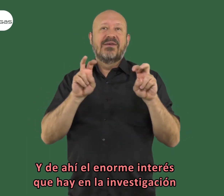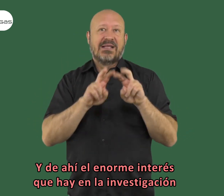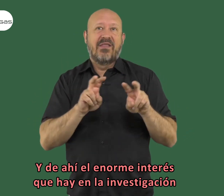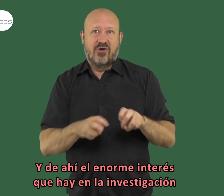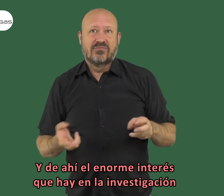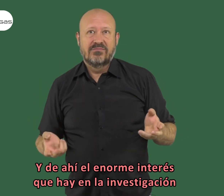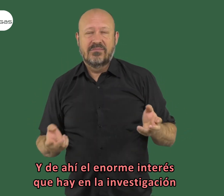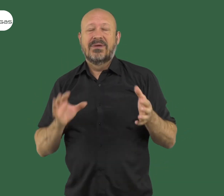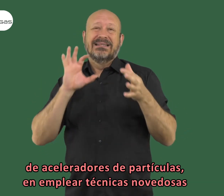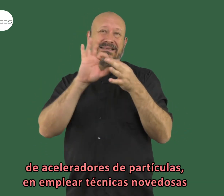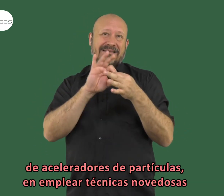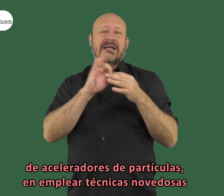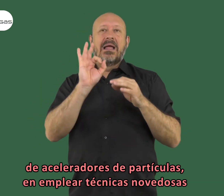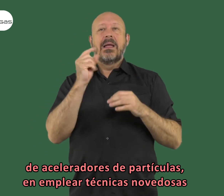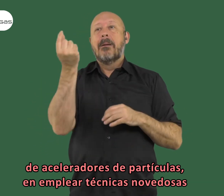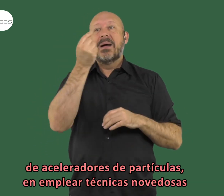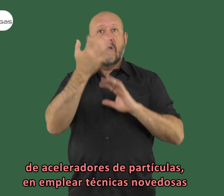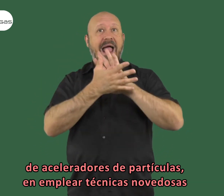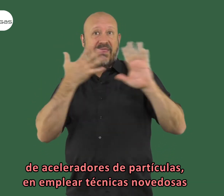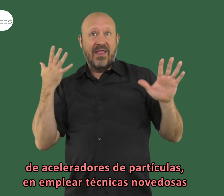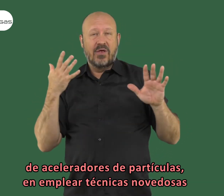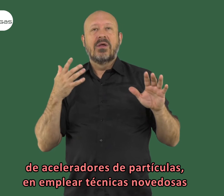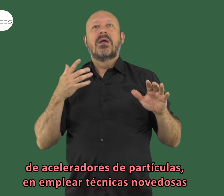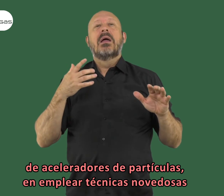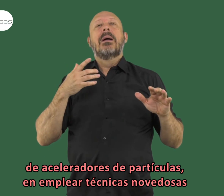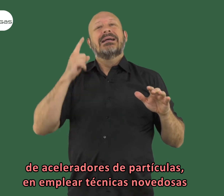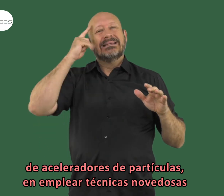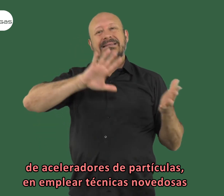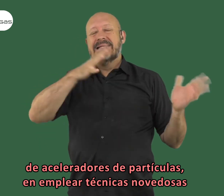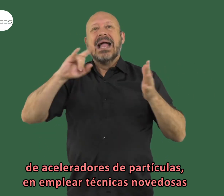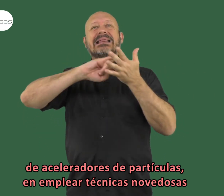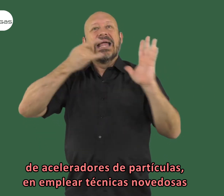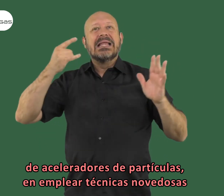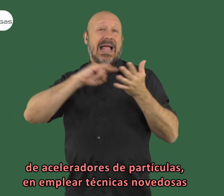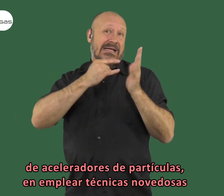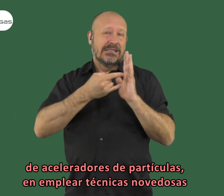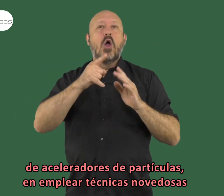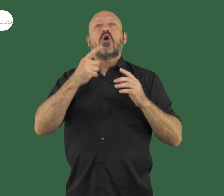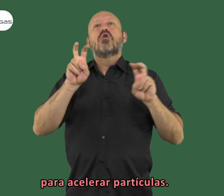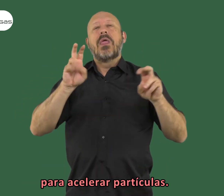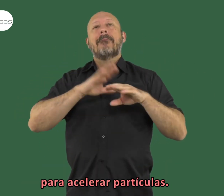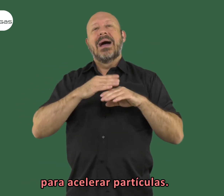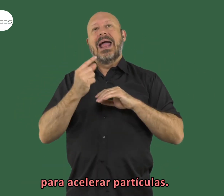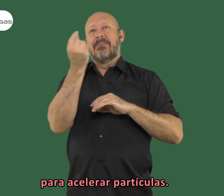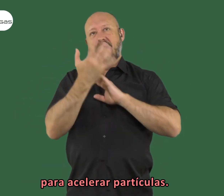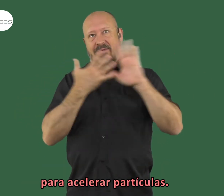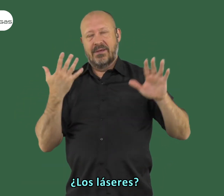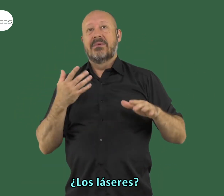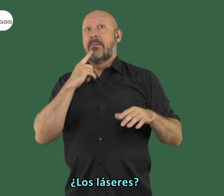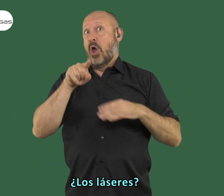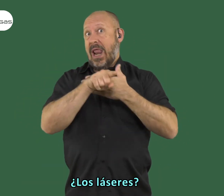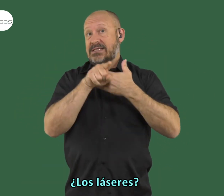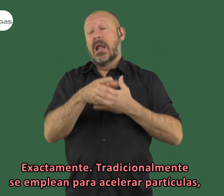hay en la investigación de aceleradores de partículas, en emplear técnicas novedosas para acelerar